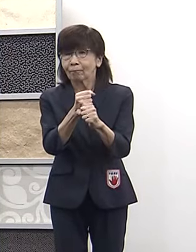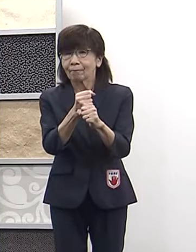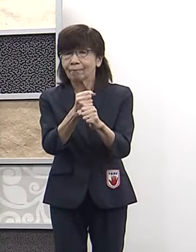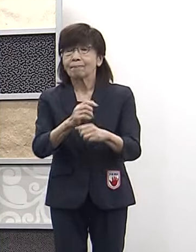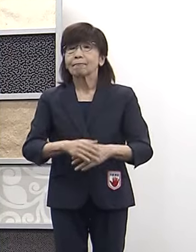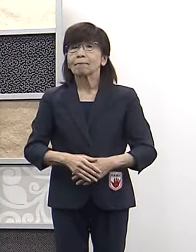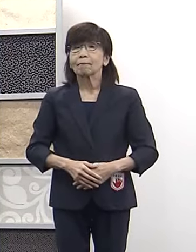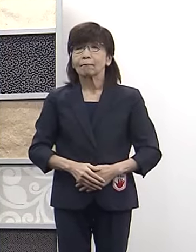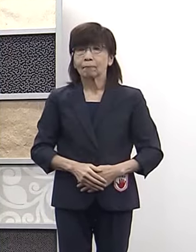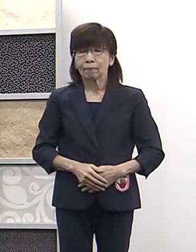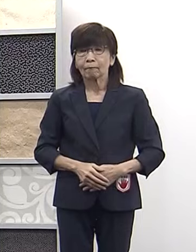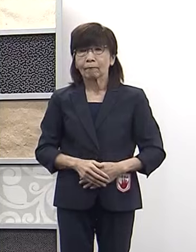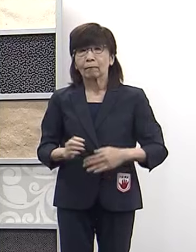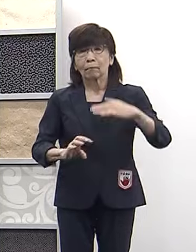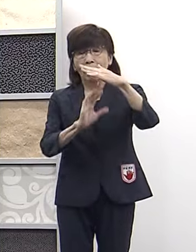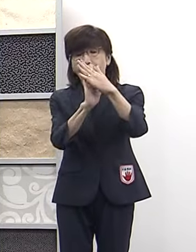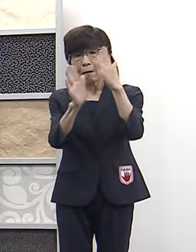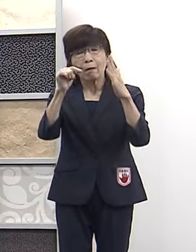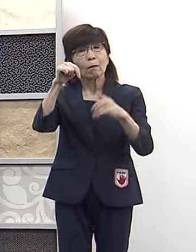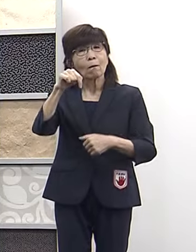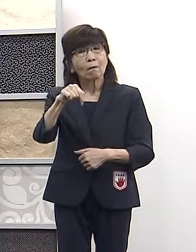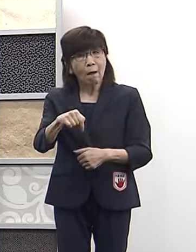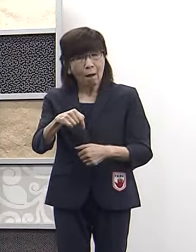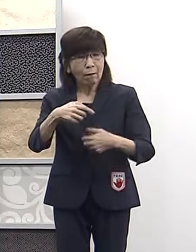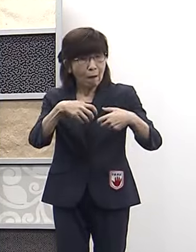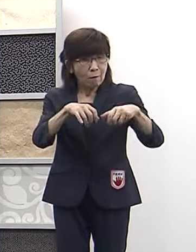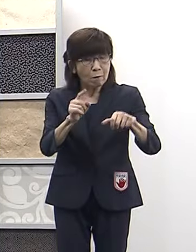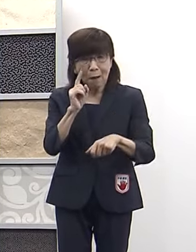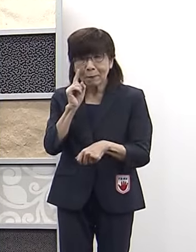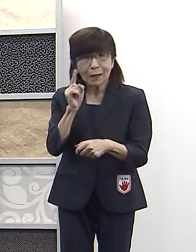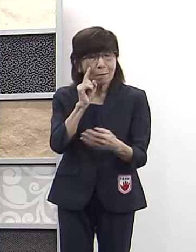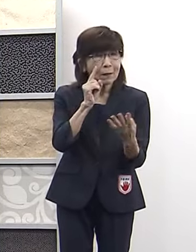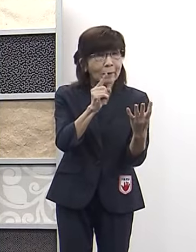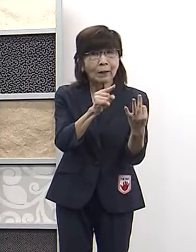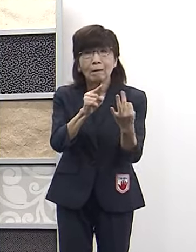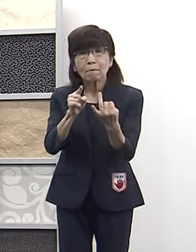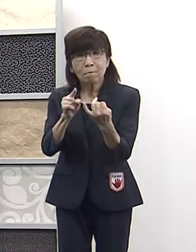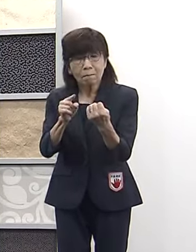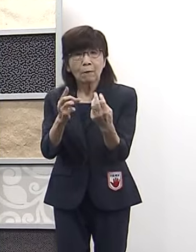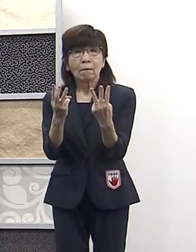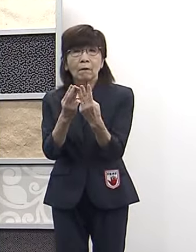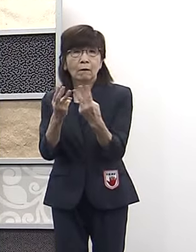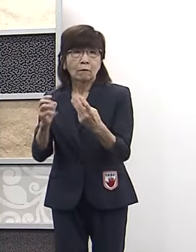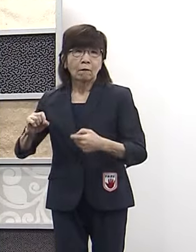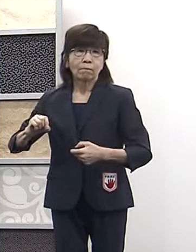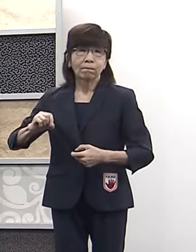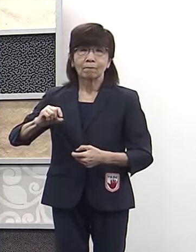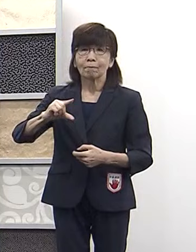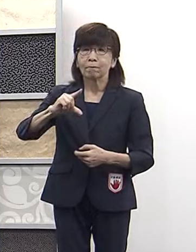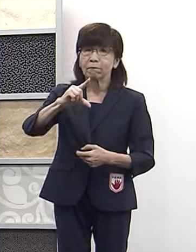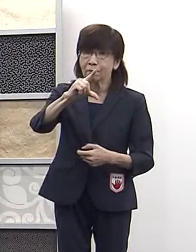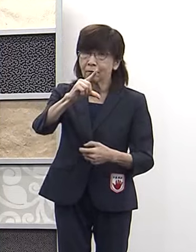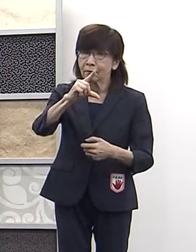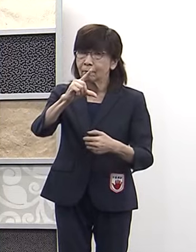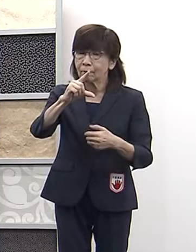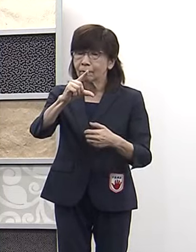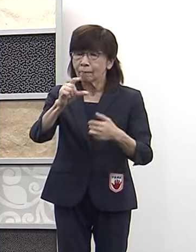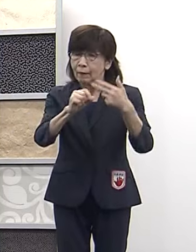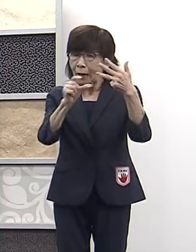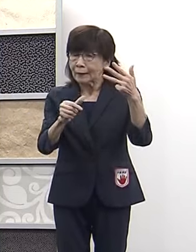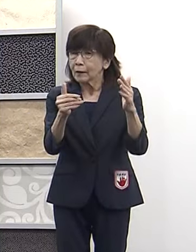本年度、山梨県におきます熊の出没目撃頭数ですが、大幅に増加をいたしまして、8月末時点